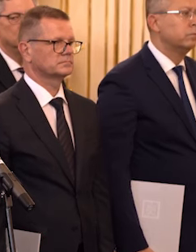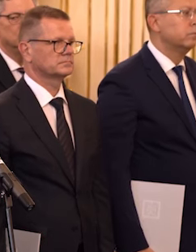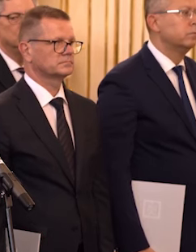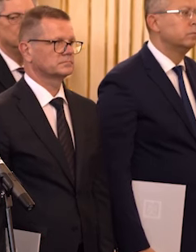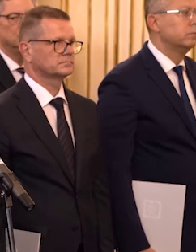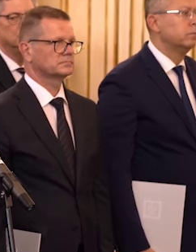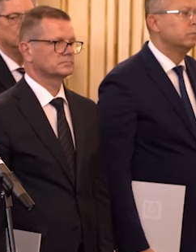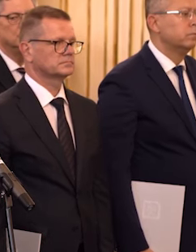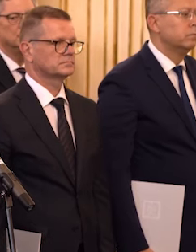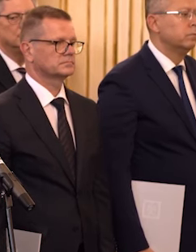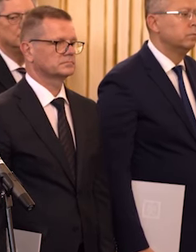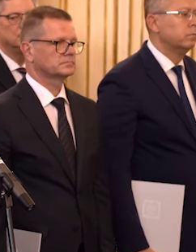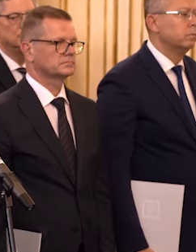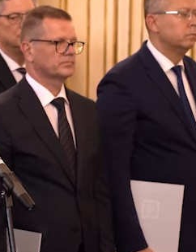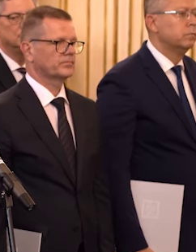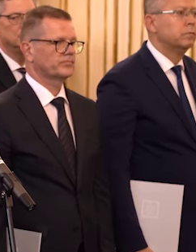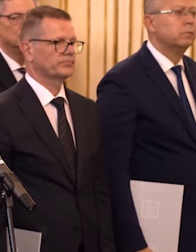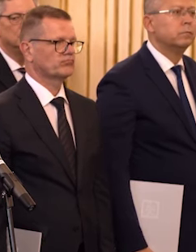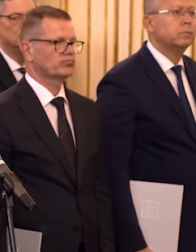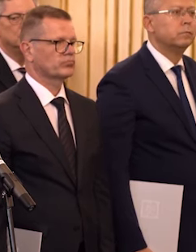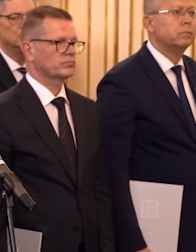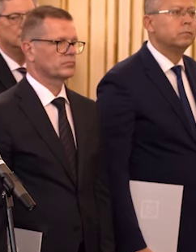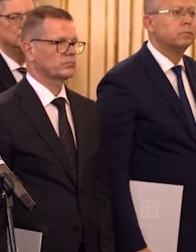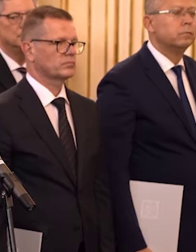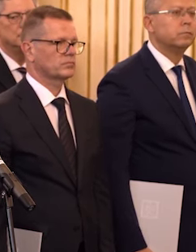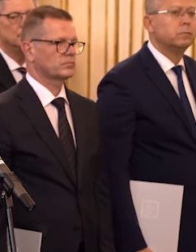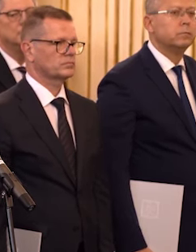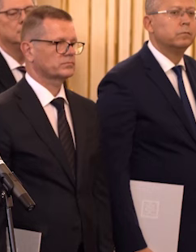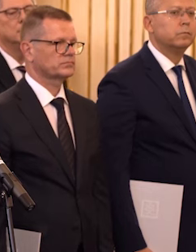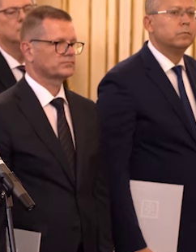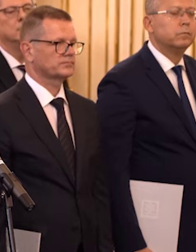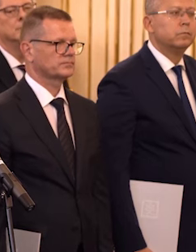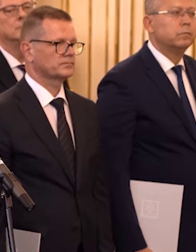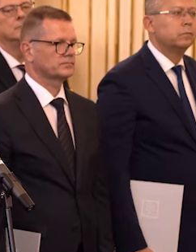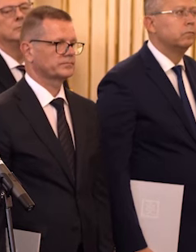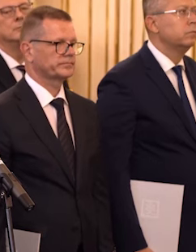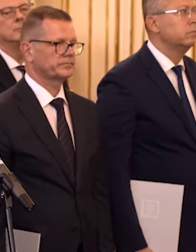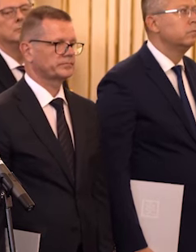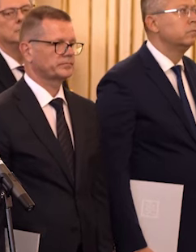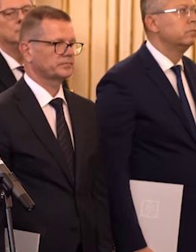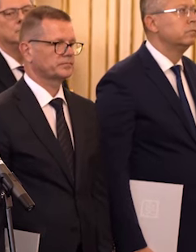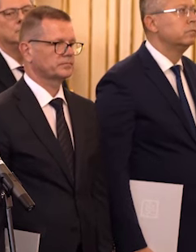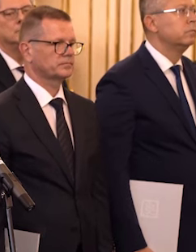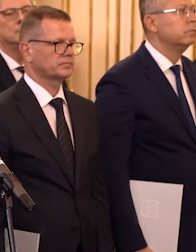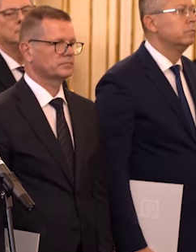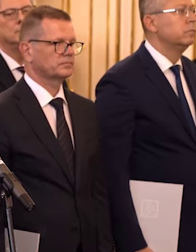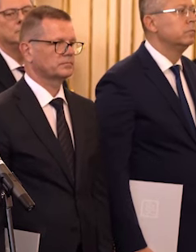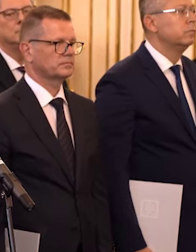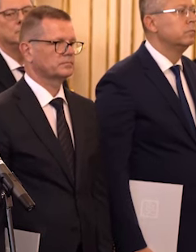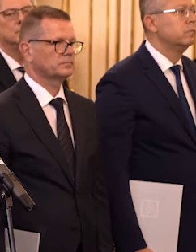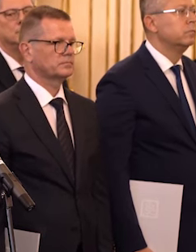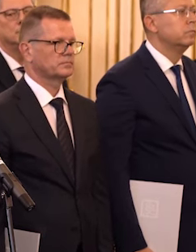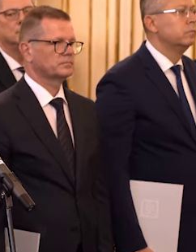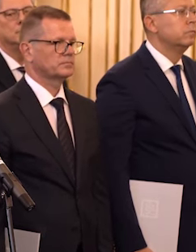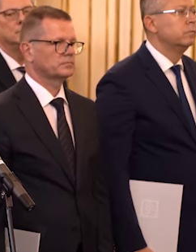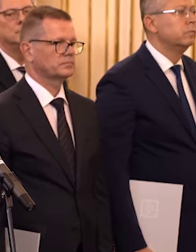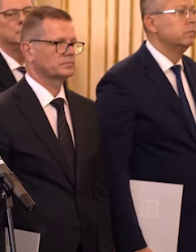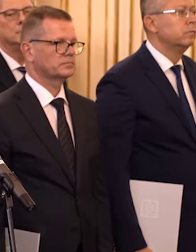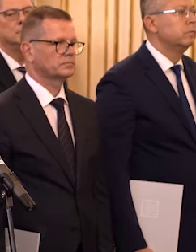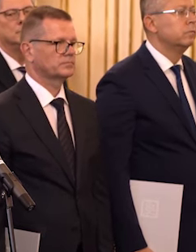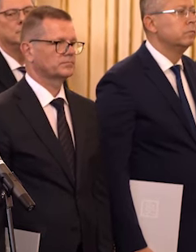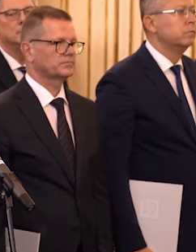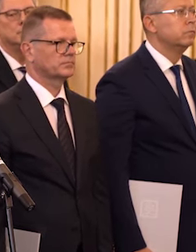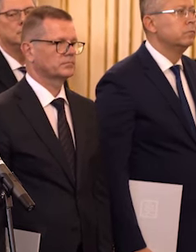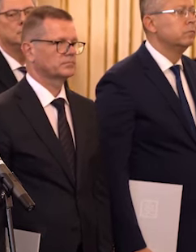pri svojom vzniku prekonávala neuveriteľne ťažké prekážky. Pamätám si na obdobie pri novej krízi,